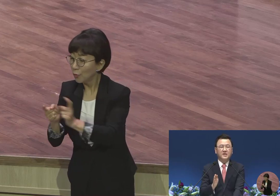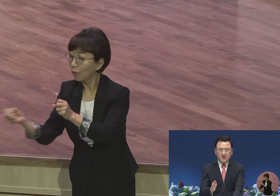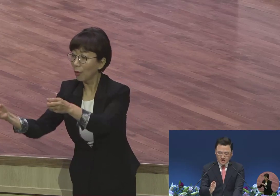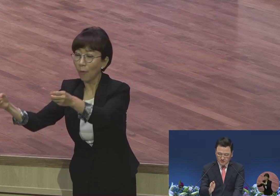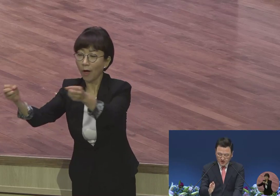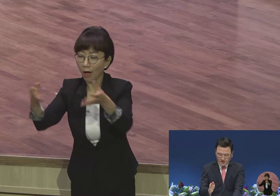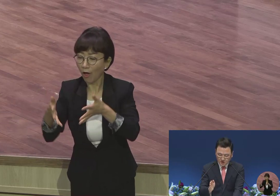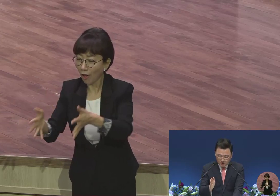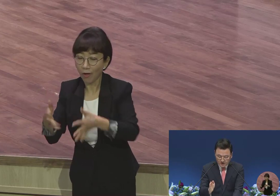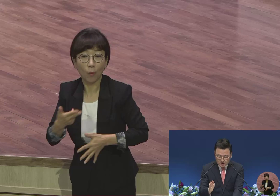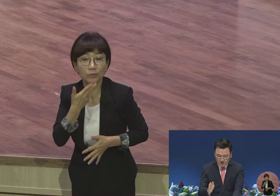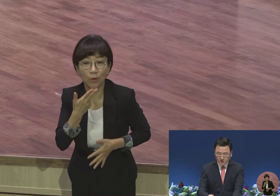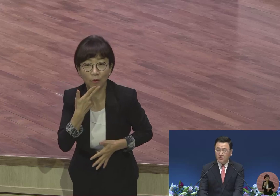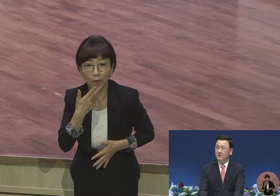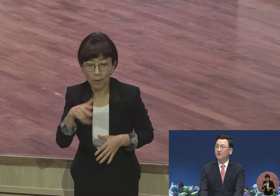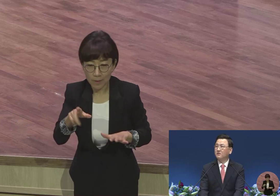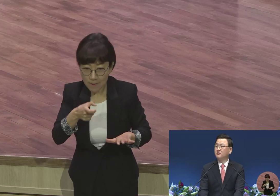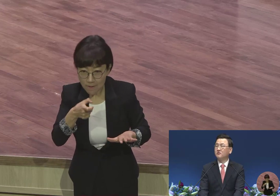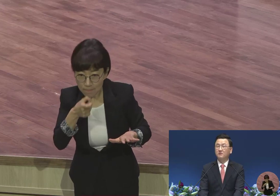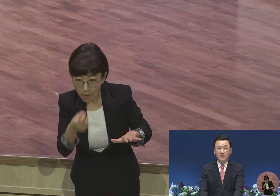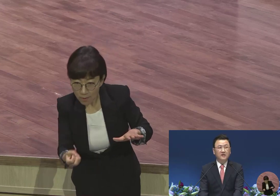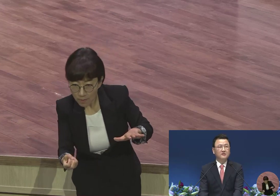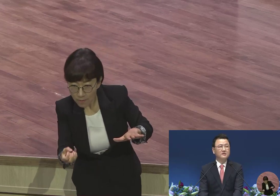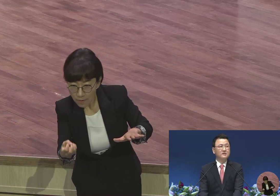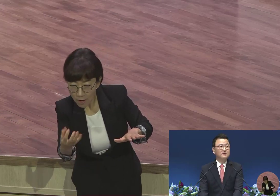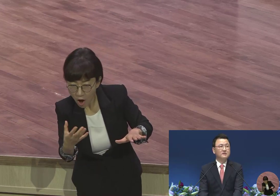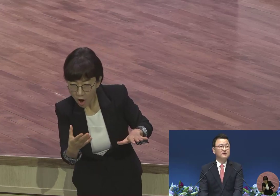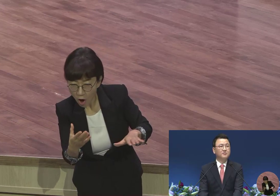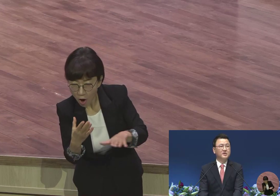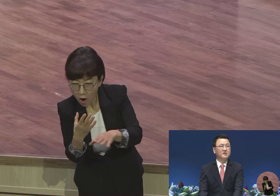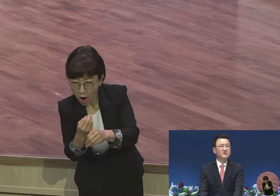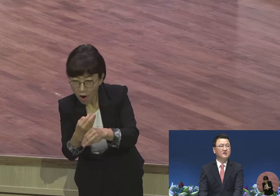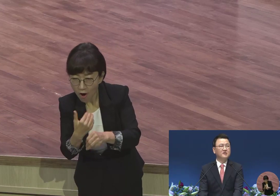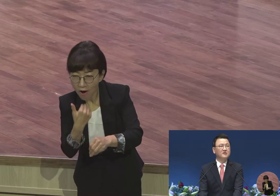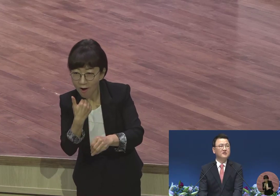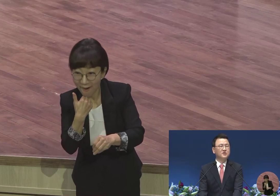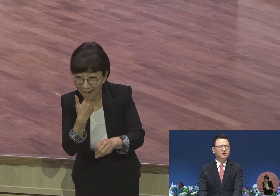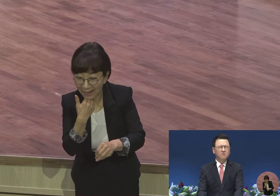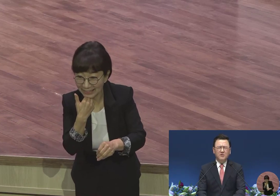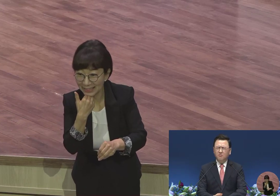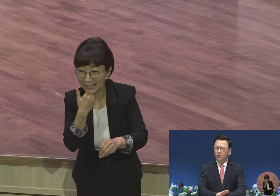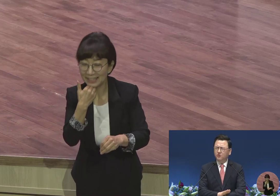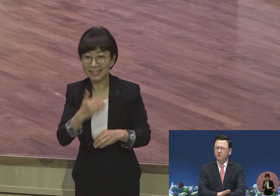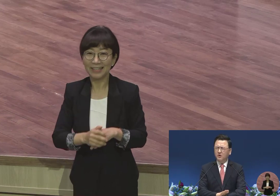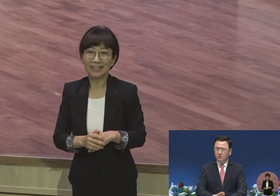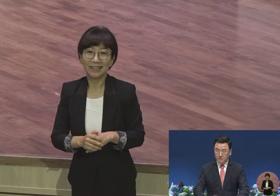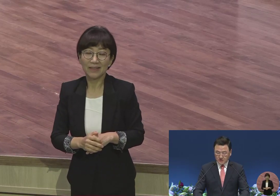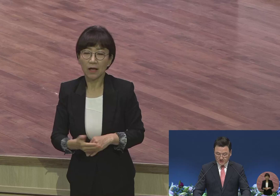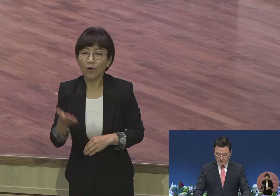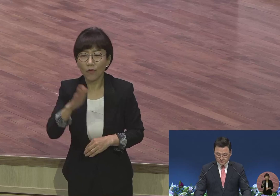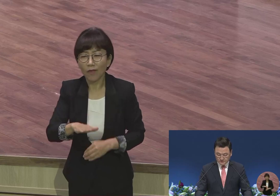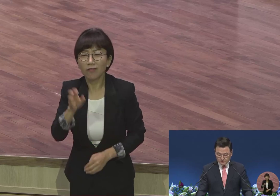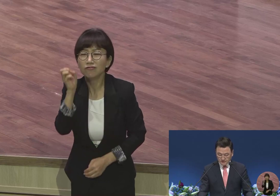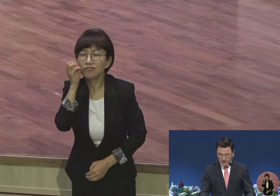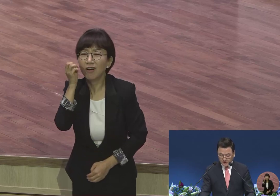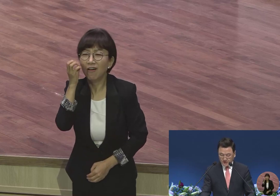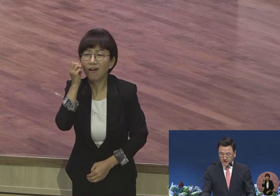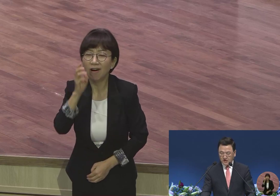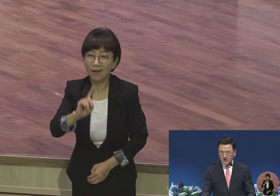오직 베데스다에만 관심을 갖고 있어요. 그런데 이 베데스다는 정말 모순된 곳입니다.